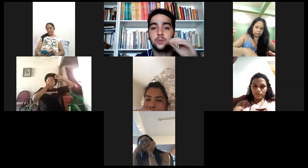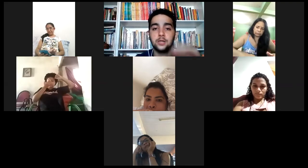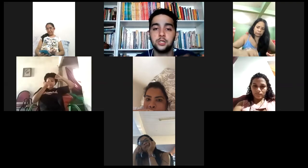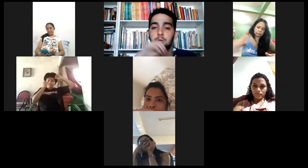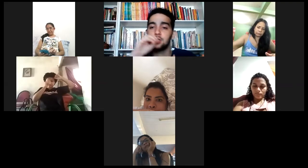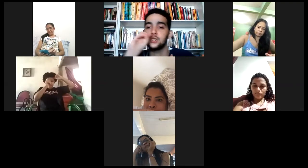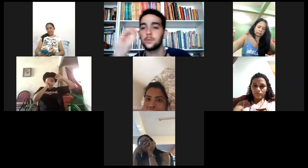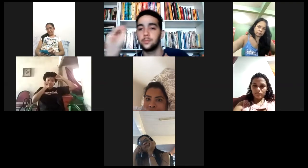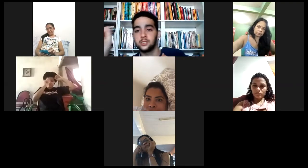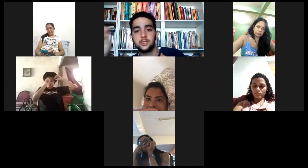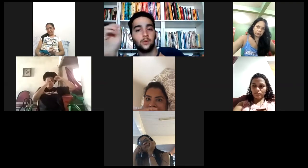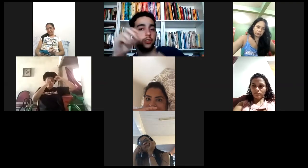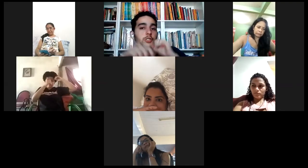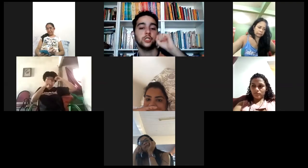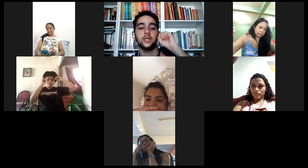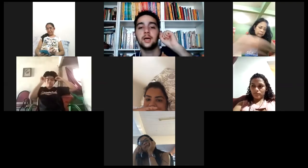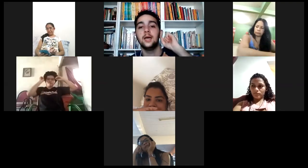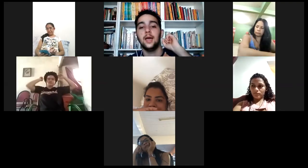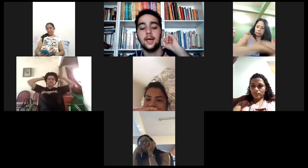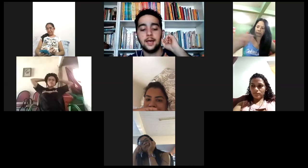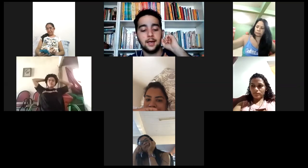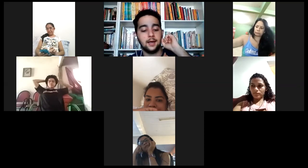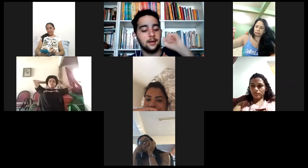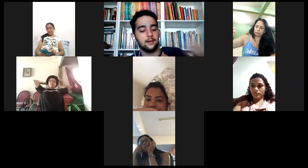gente tira o artigo, a gente tira a preposição, a gente tira